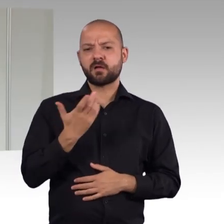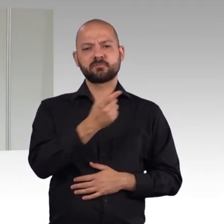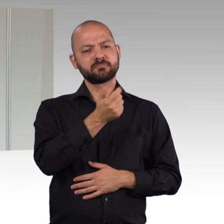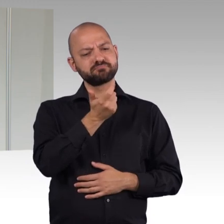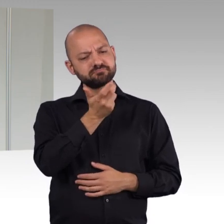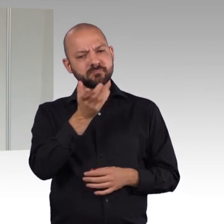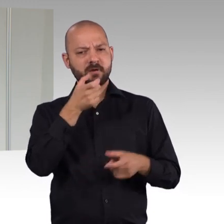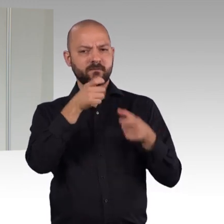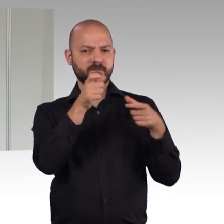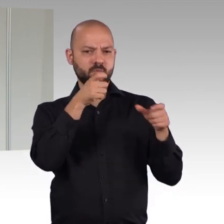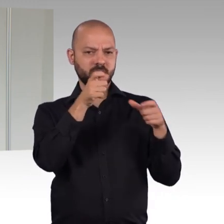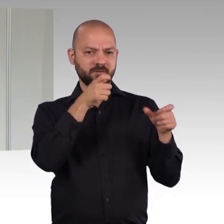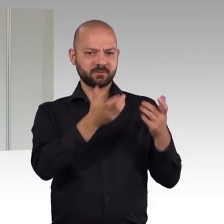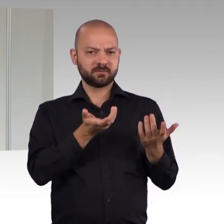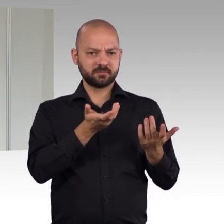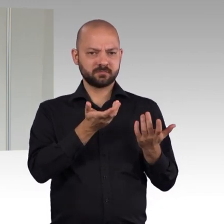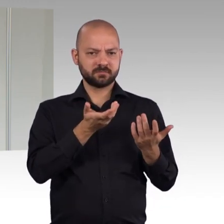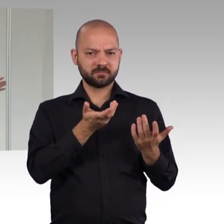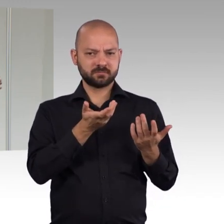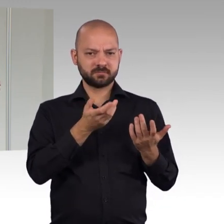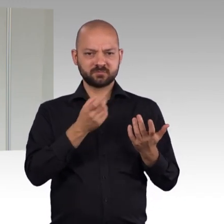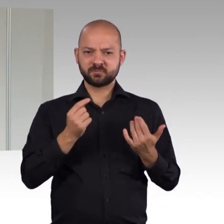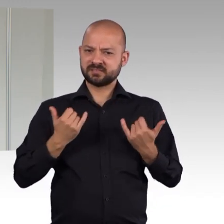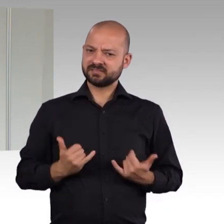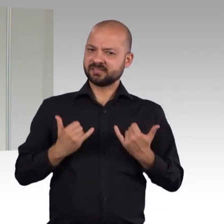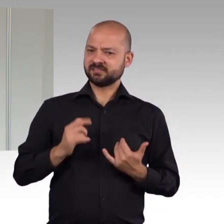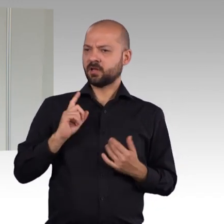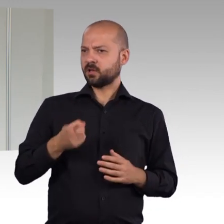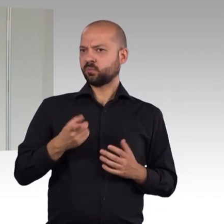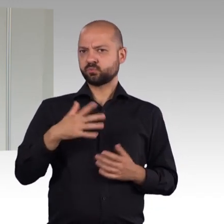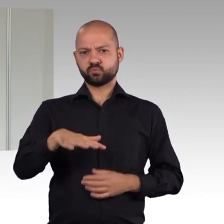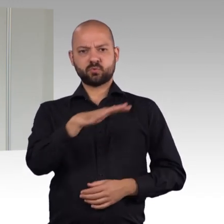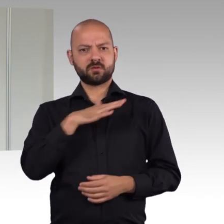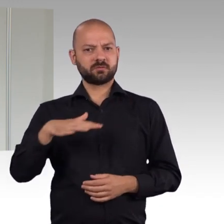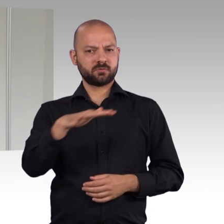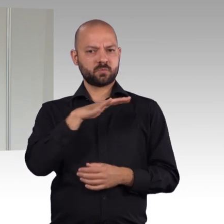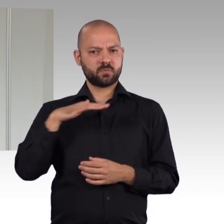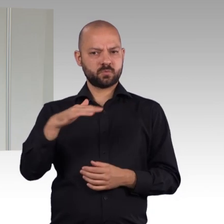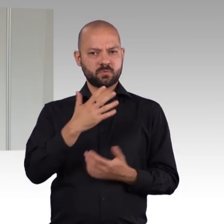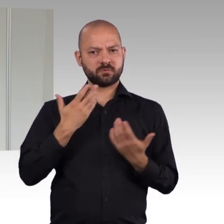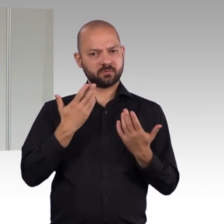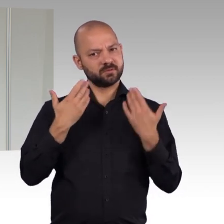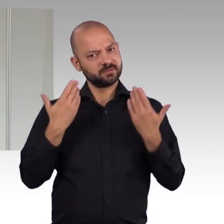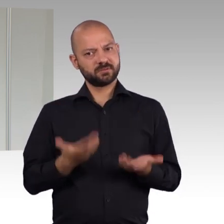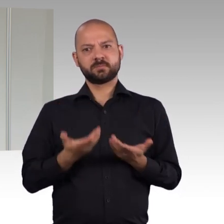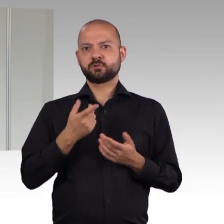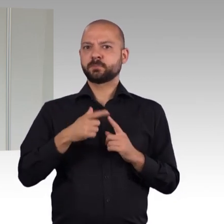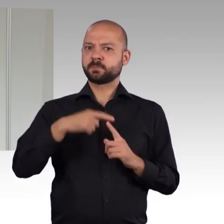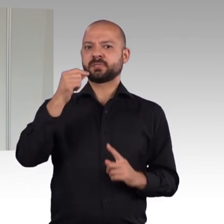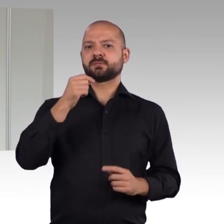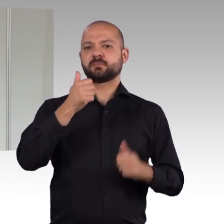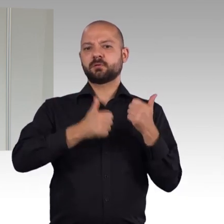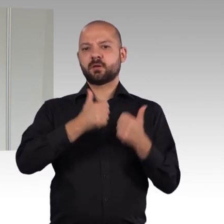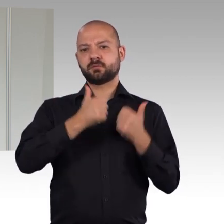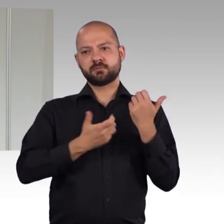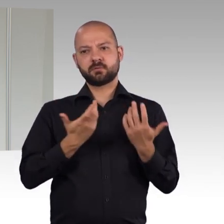Spitzenkandidat, der die meisten Stimmen bekommen hat. Der wird von der sozialistischen Fraktion im Europaparlament abgelehnt. Dann ist die Bundeskanzlerin